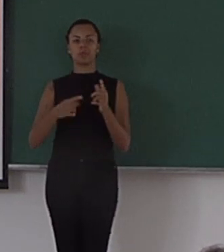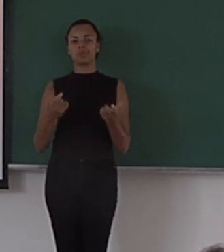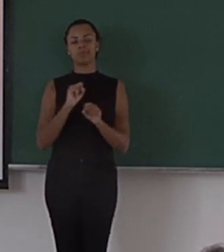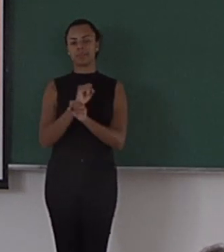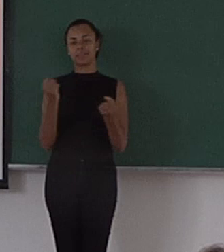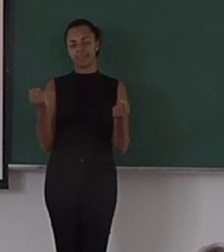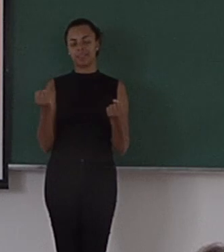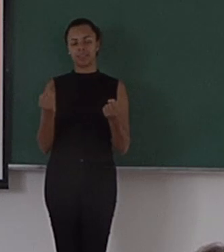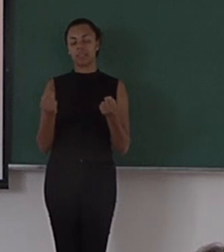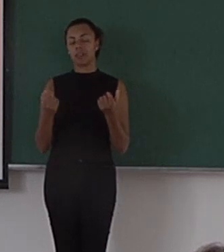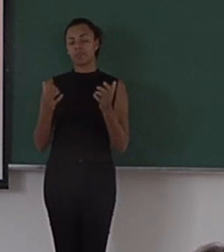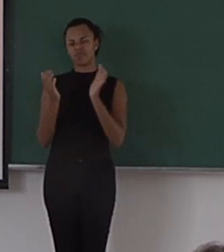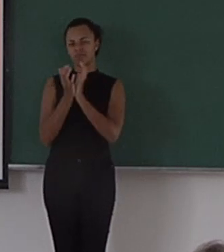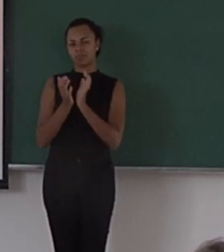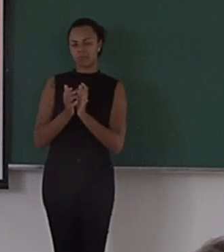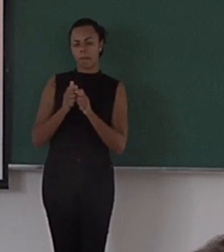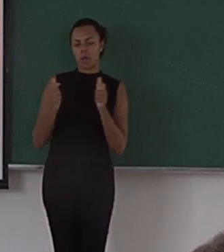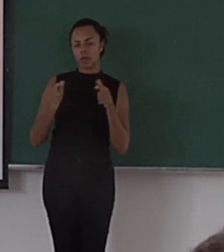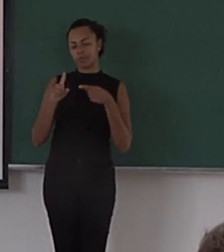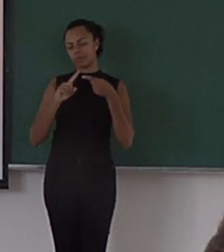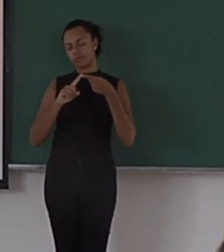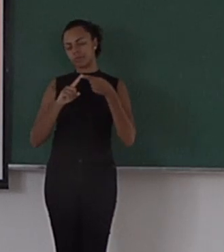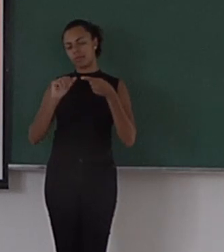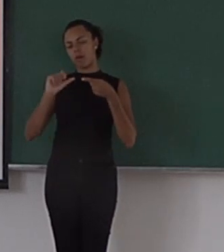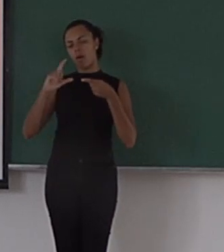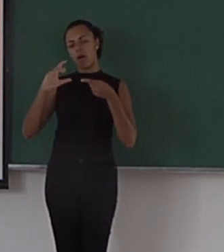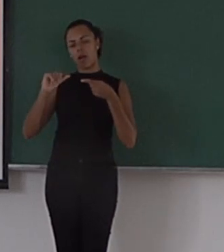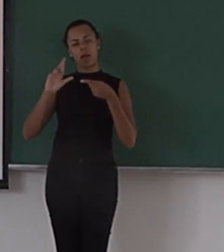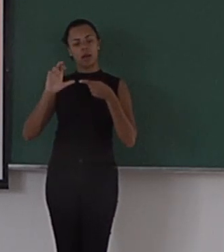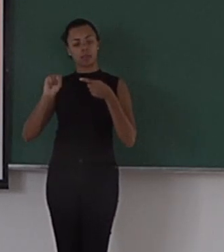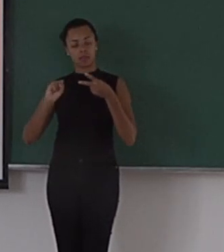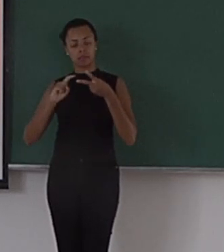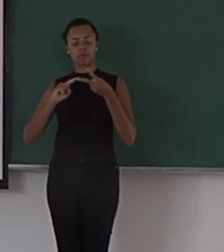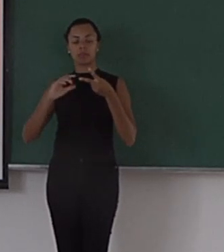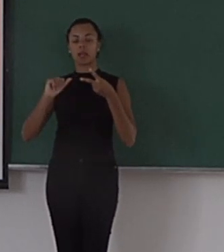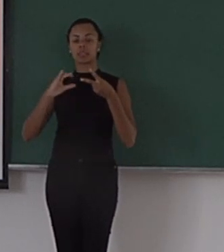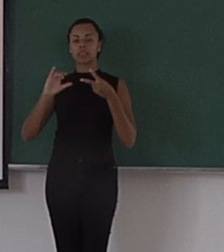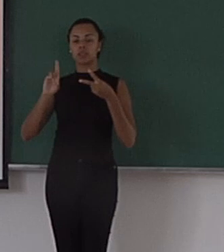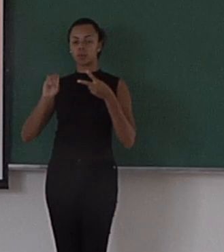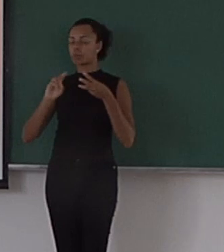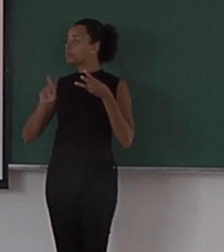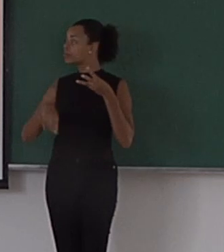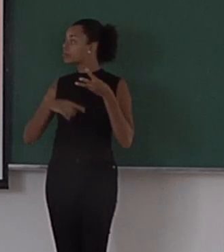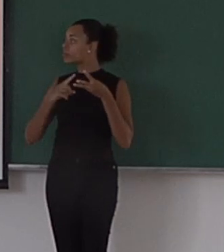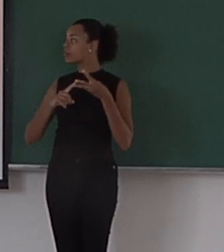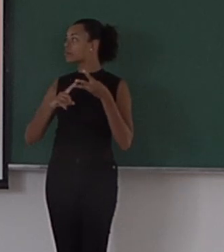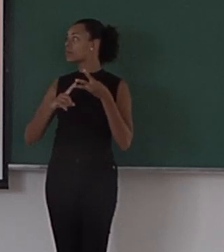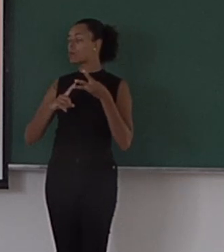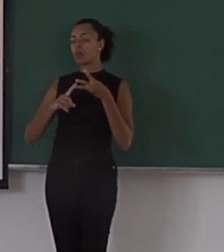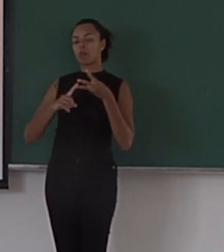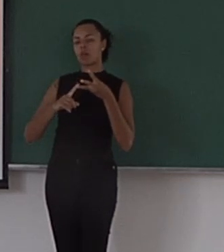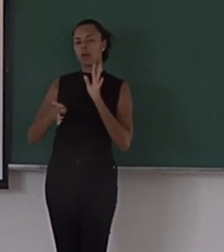gente, né? Então a gente vai classificar basicamente em álcalis, em ácidos e os compostos orgânicos e os derivados do petróleo,